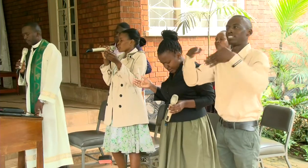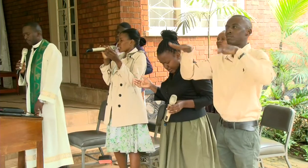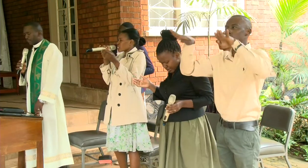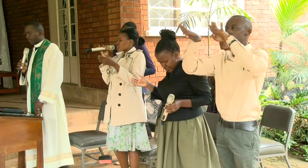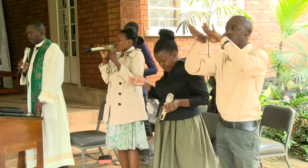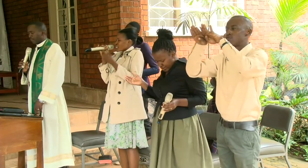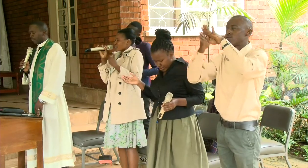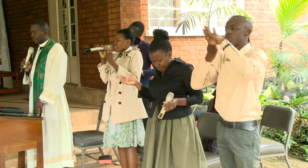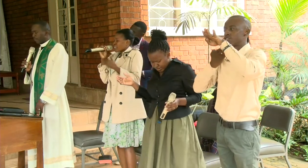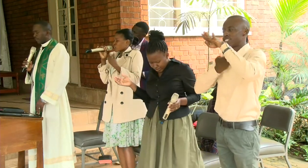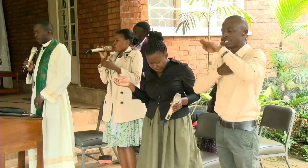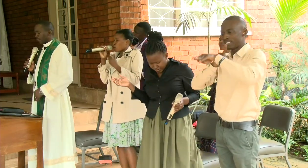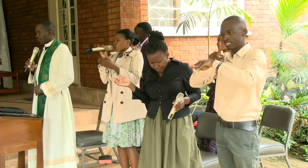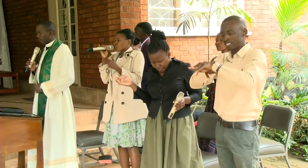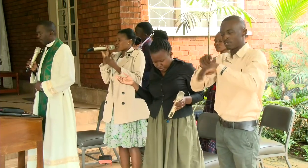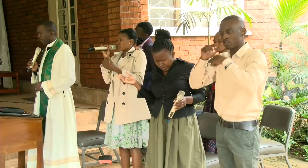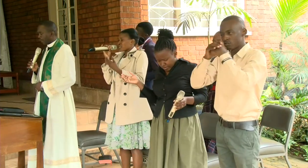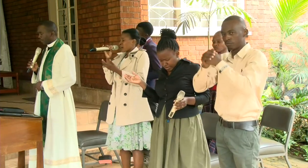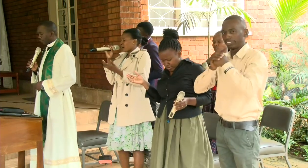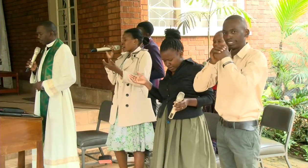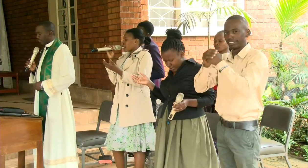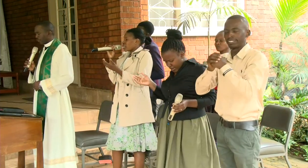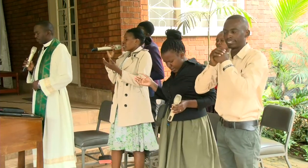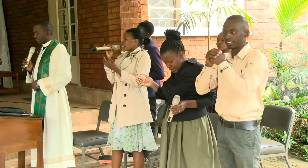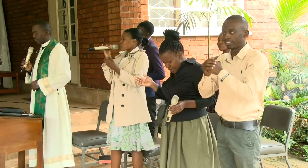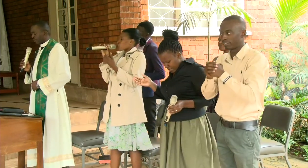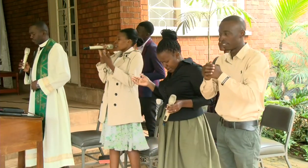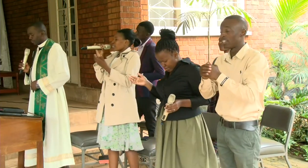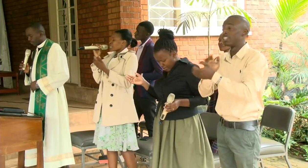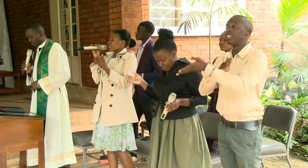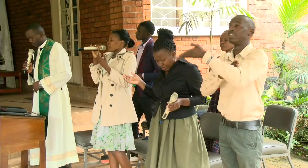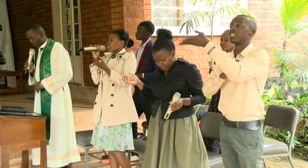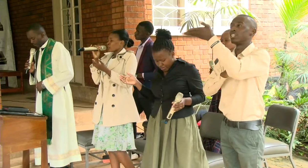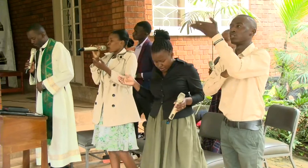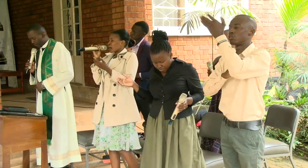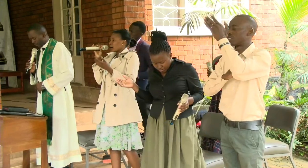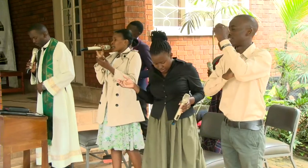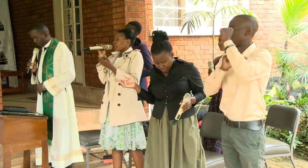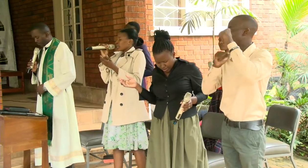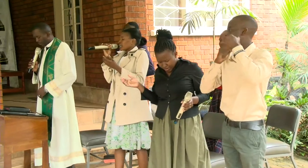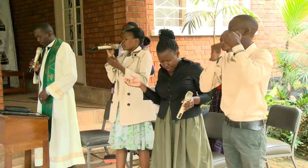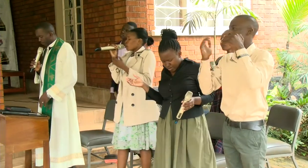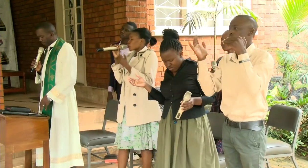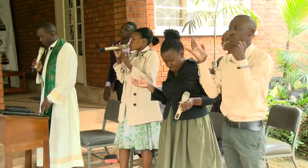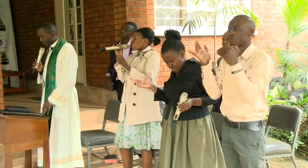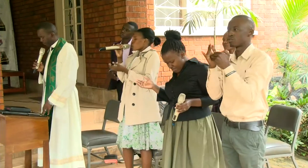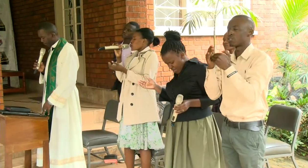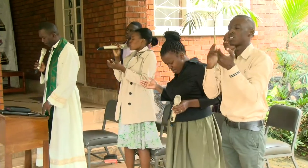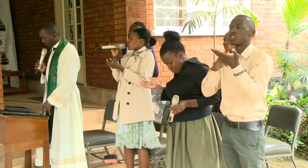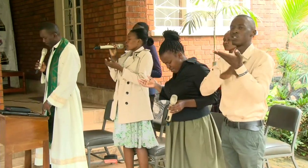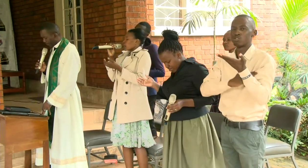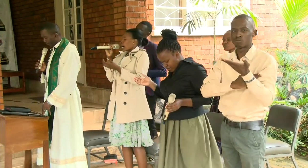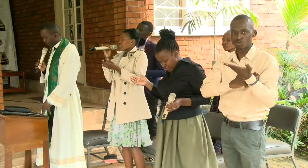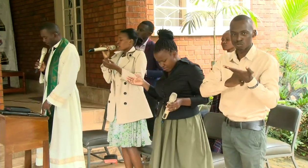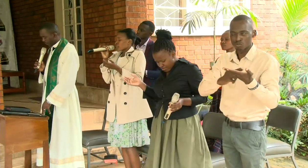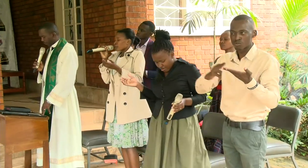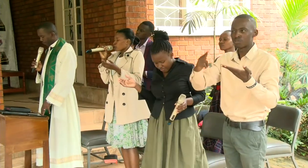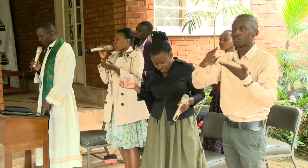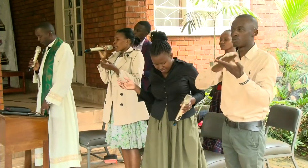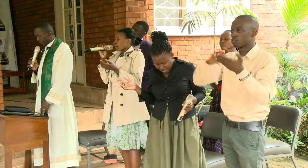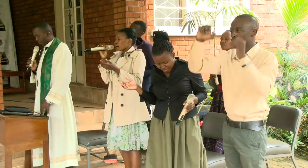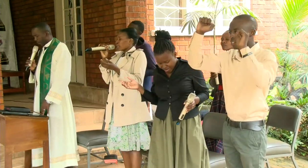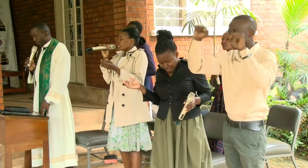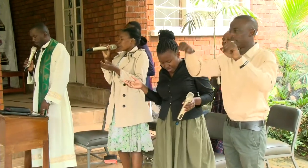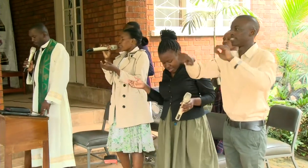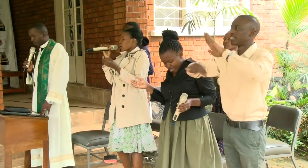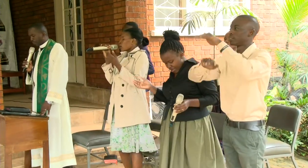tulina ekiseera ekyokumusinza ye katonda atalemererwa ye omutukuvu ayinza